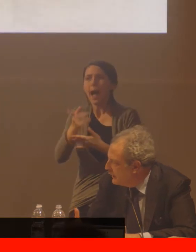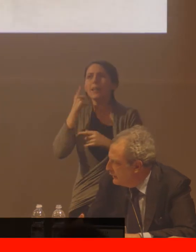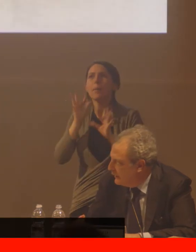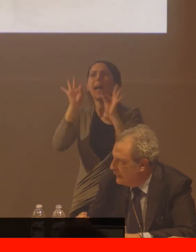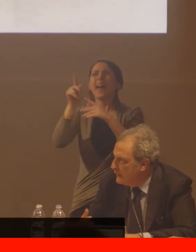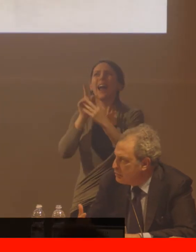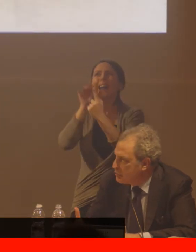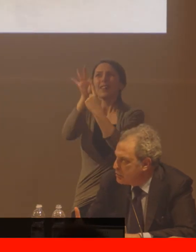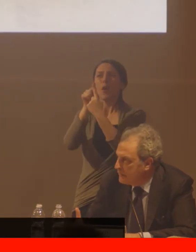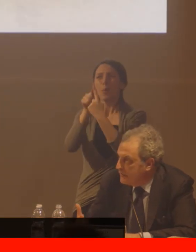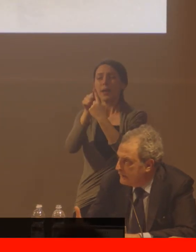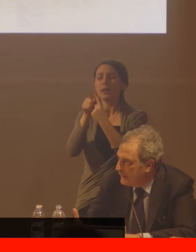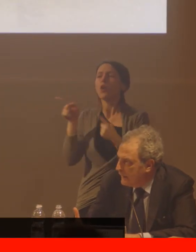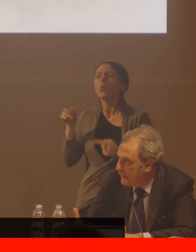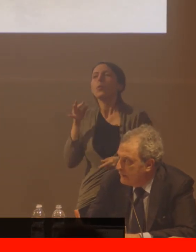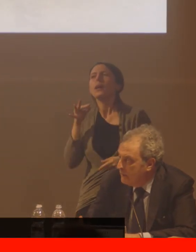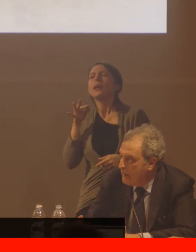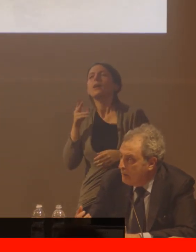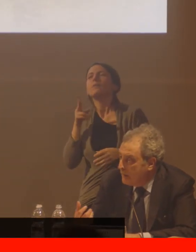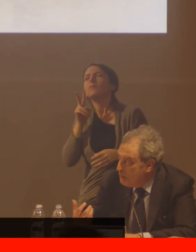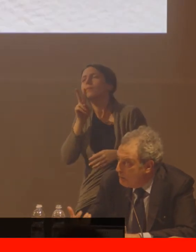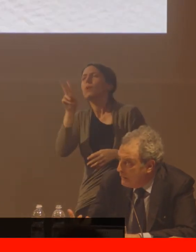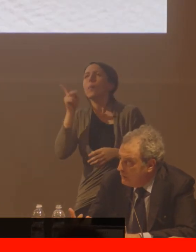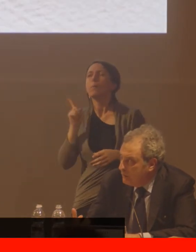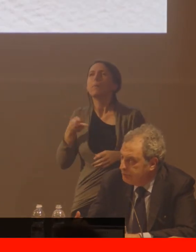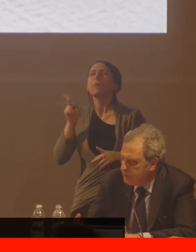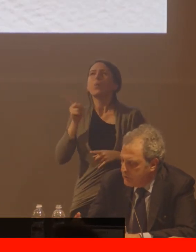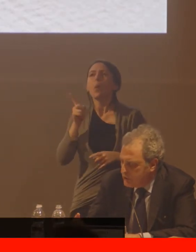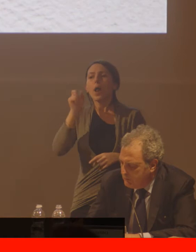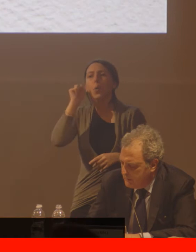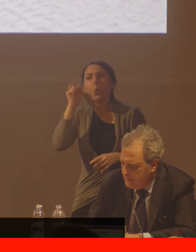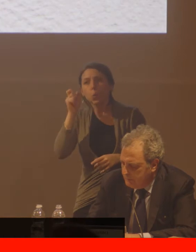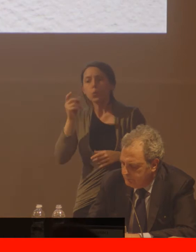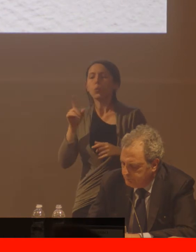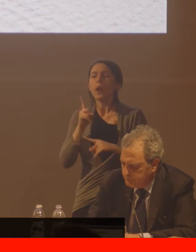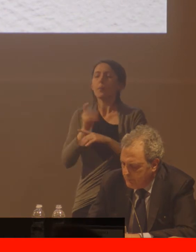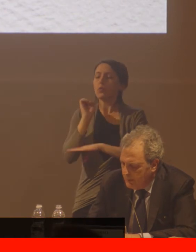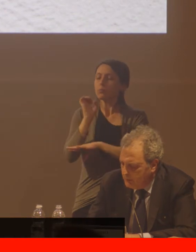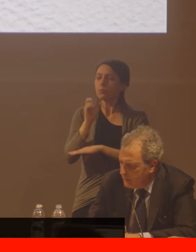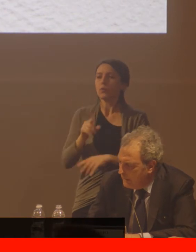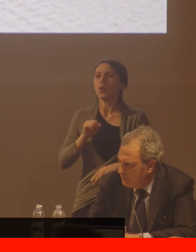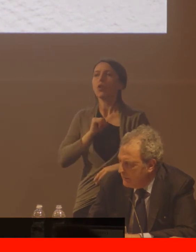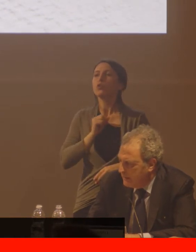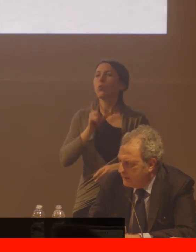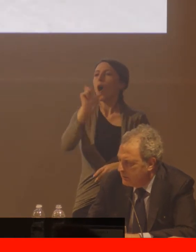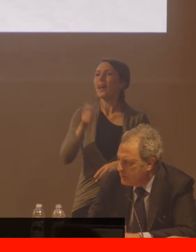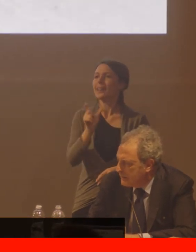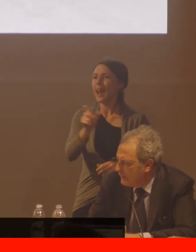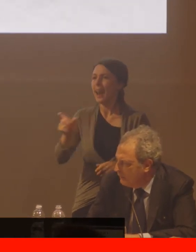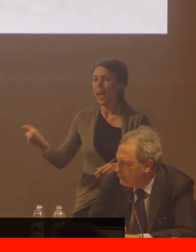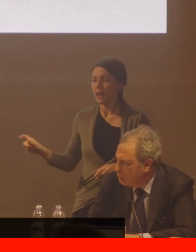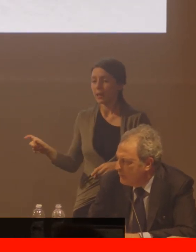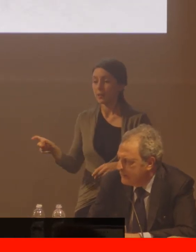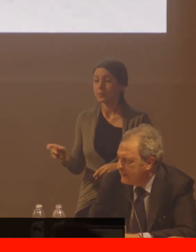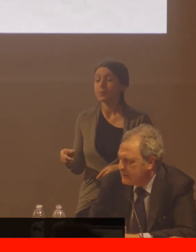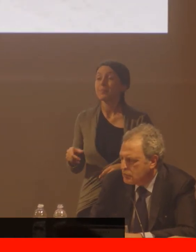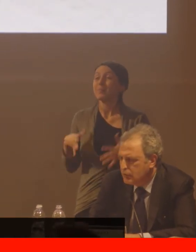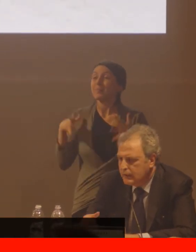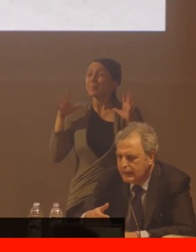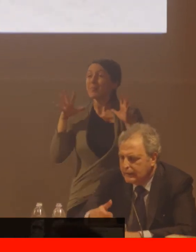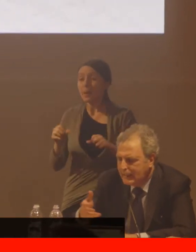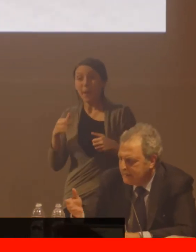cultura e dell'istruzione degli italiani. L'impegno civile non è una cosa che è